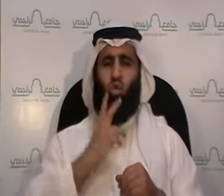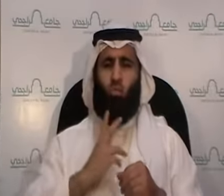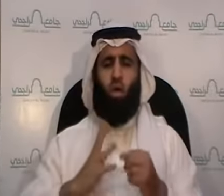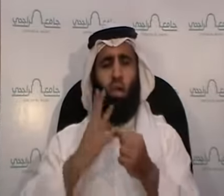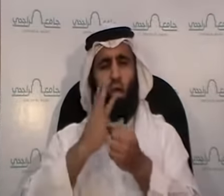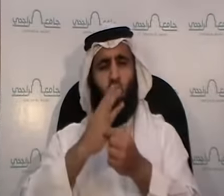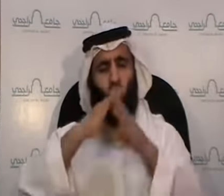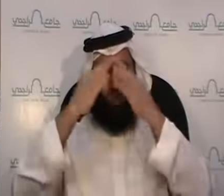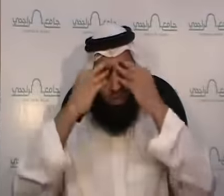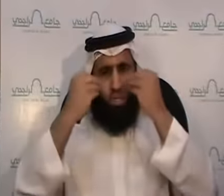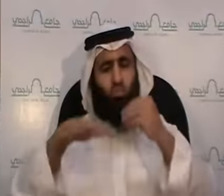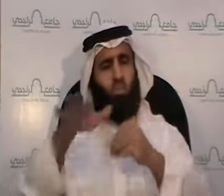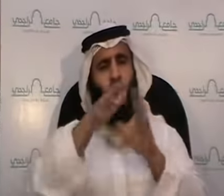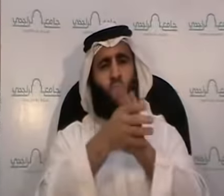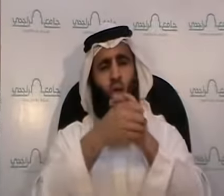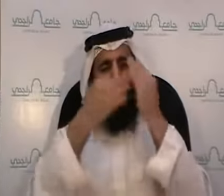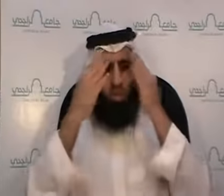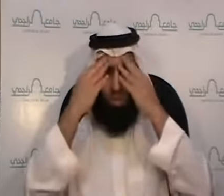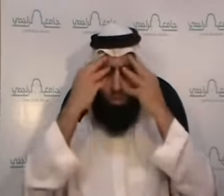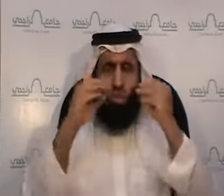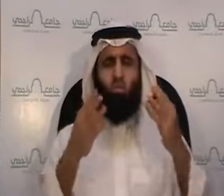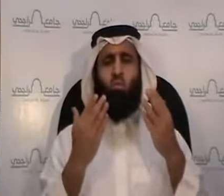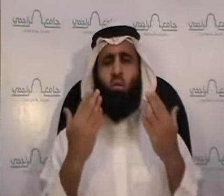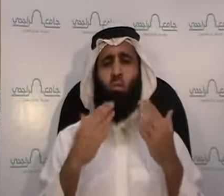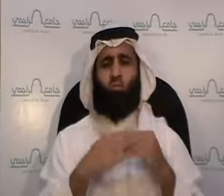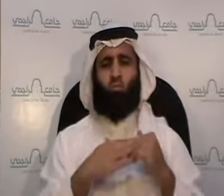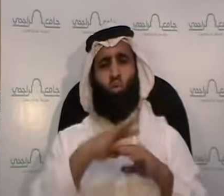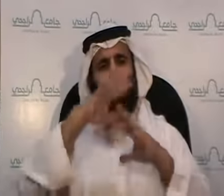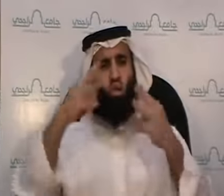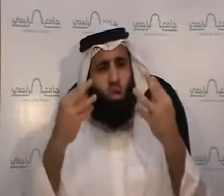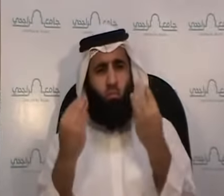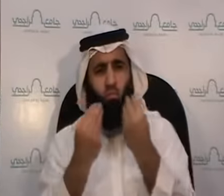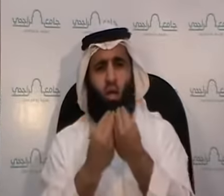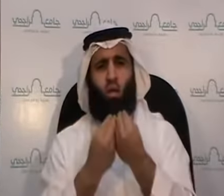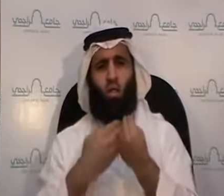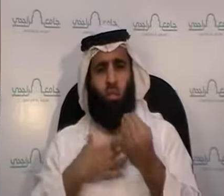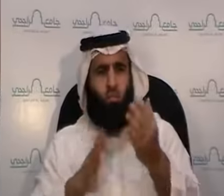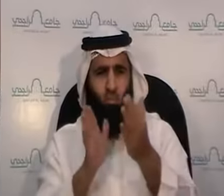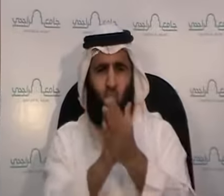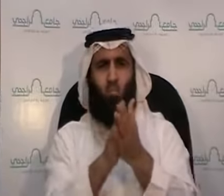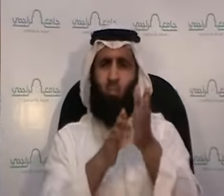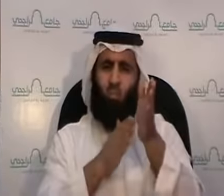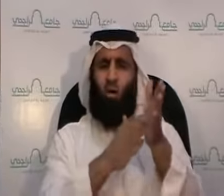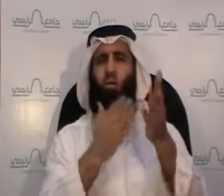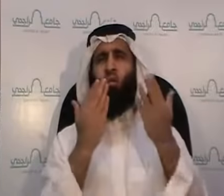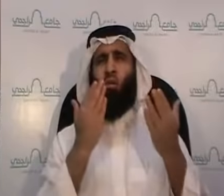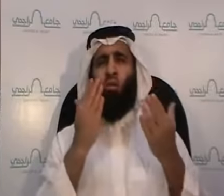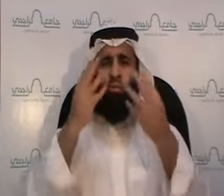بقية الصحابة والتابعين ومن تبعهم بإحسان إلى يوم الدين، وعنا معهم بعفوك وكرمك يا أكرم الأكرمين